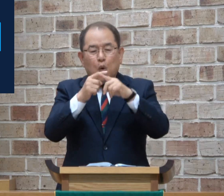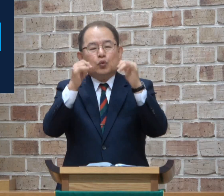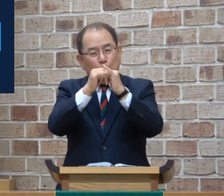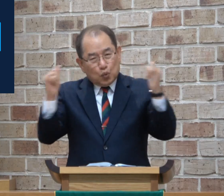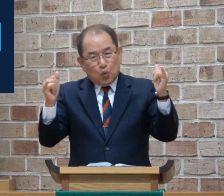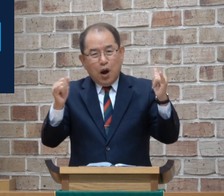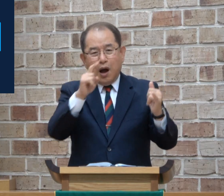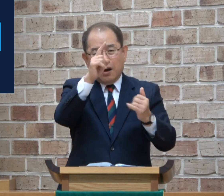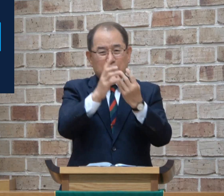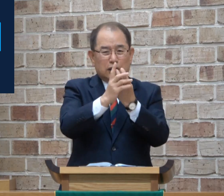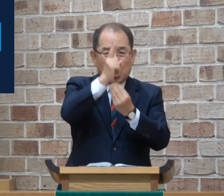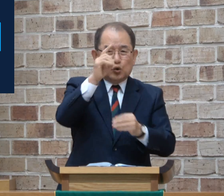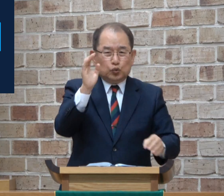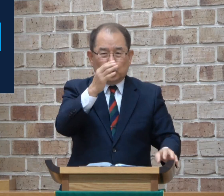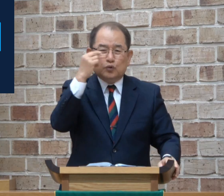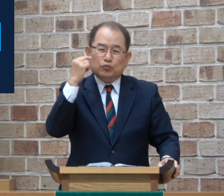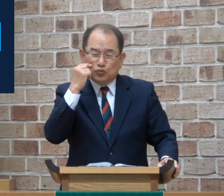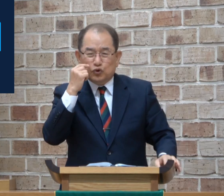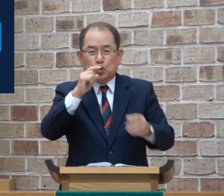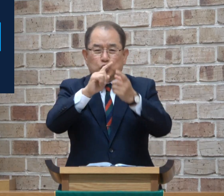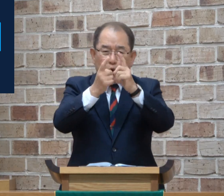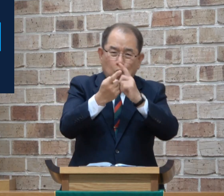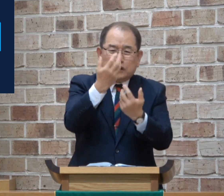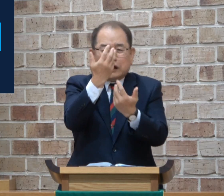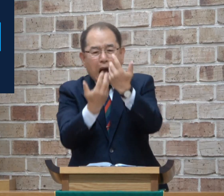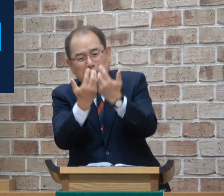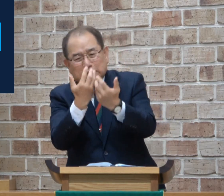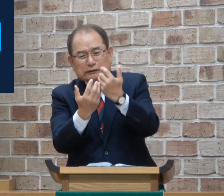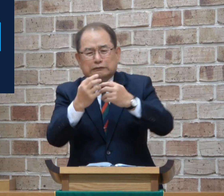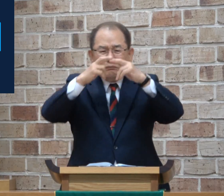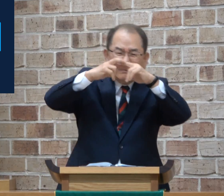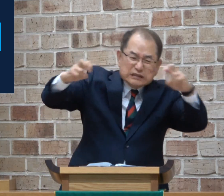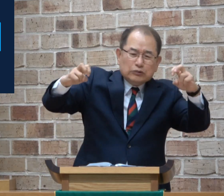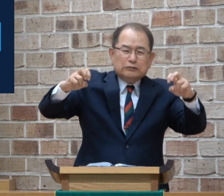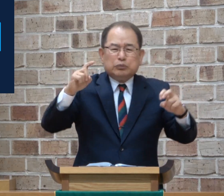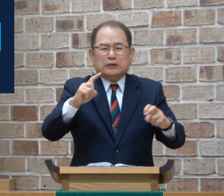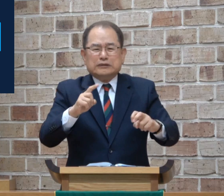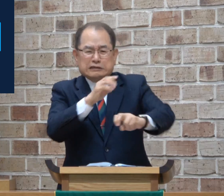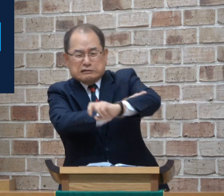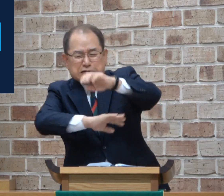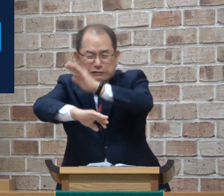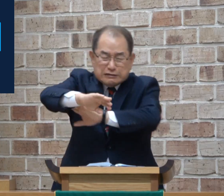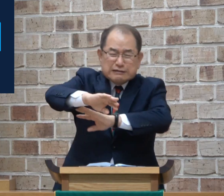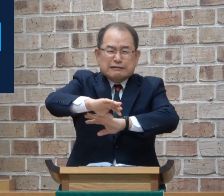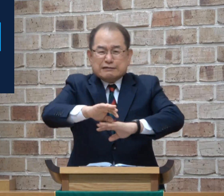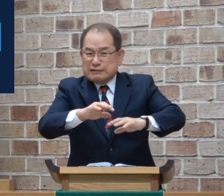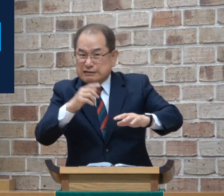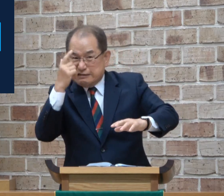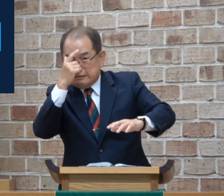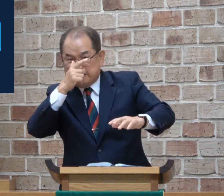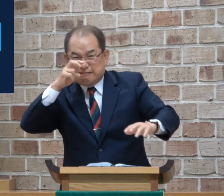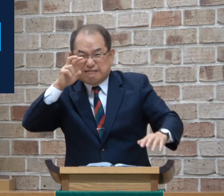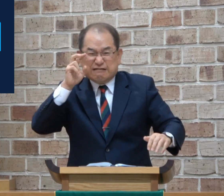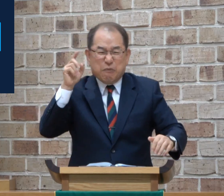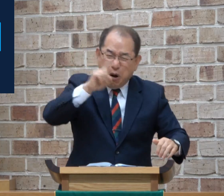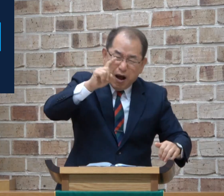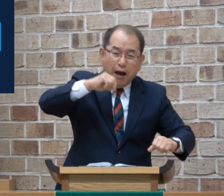못하고 서로 갈등과 미움과 둘로 나뉘어져서 그런 예배를 드린다면